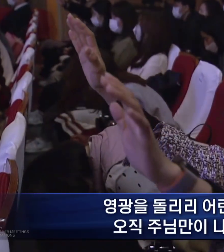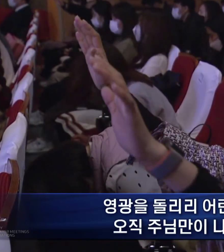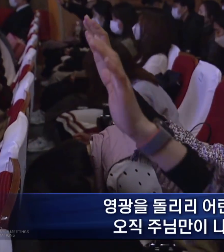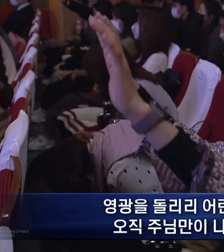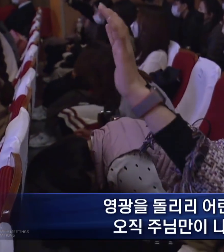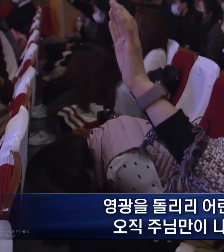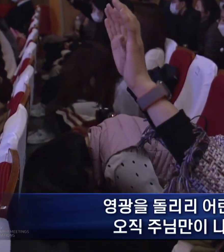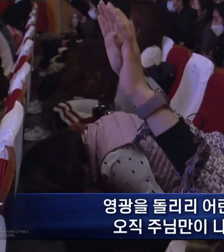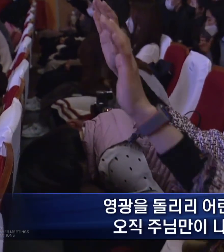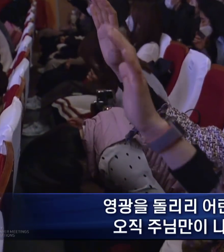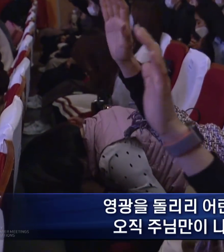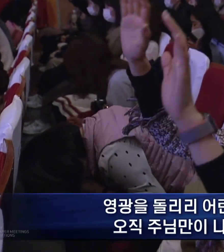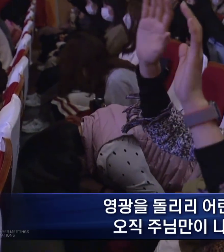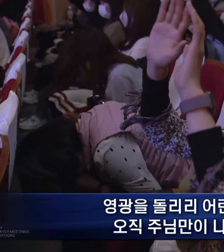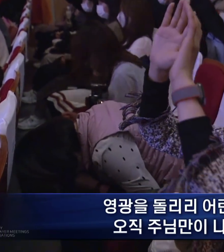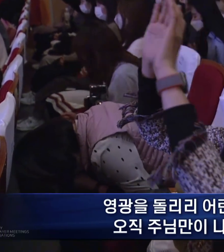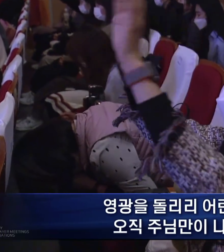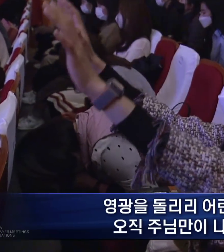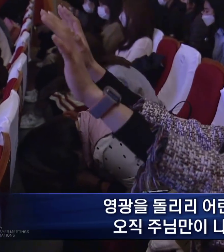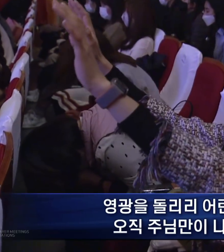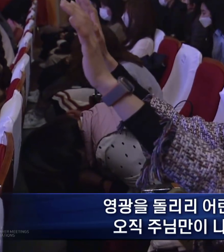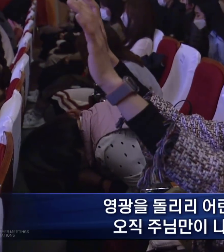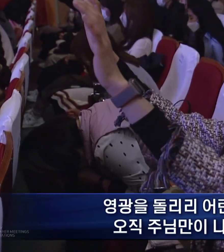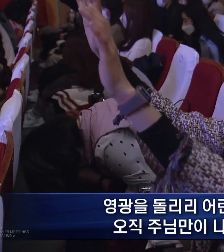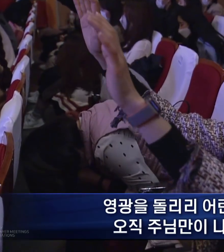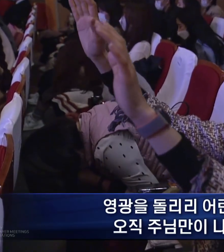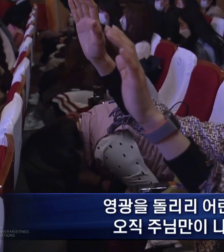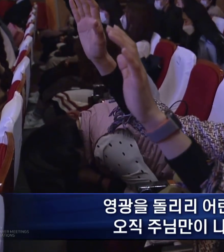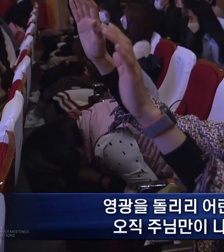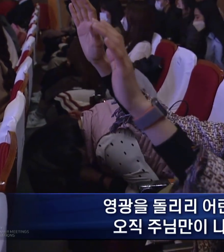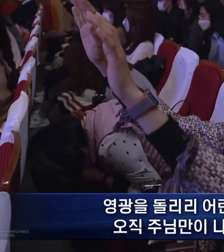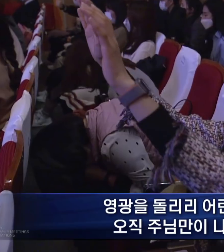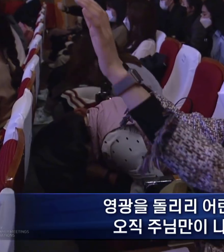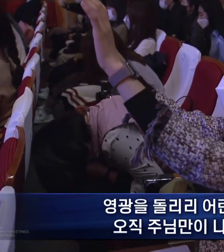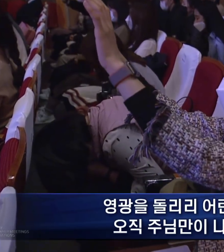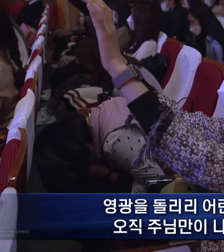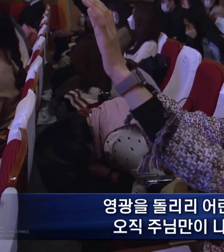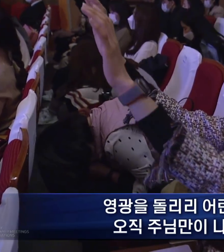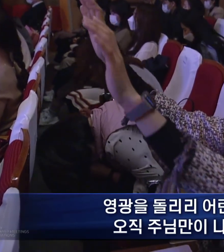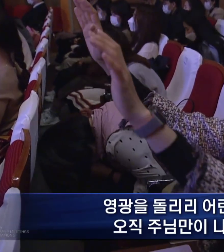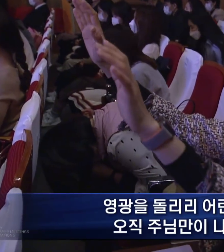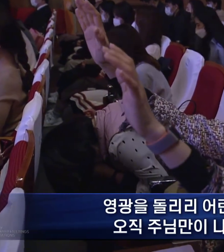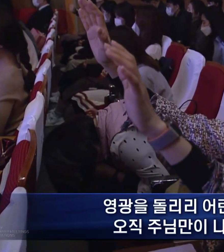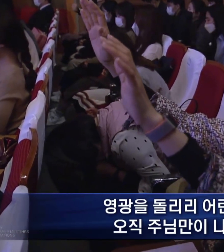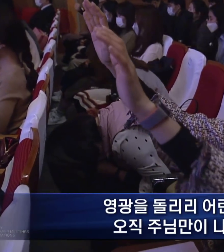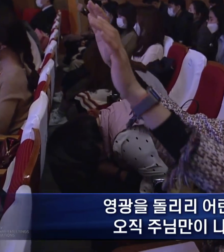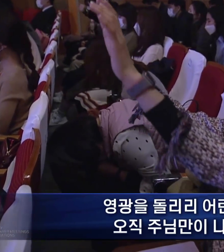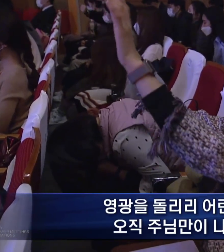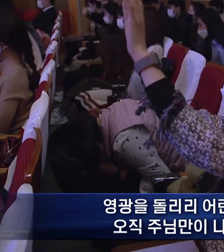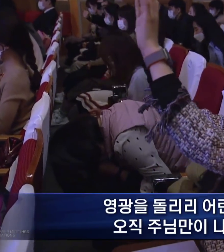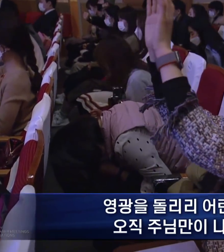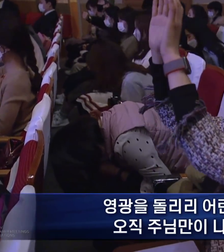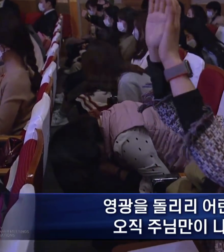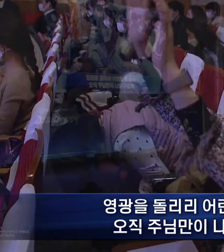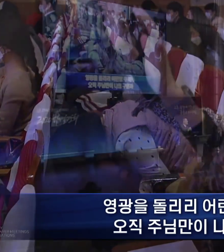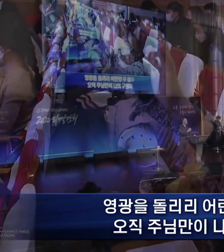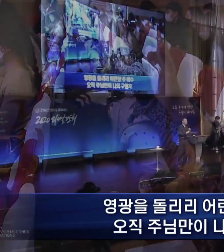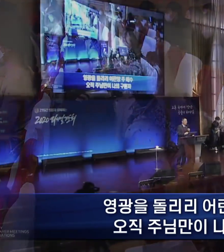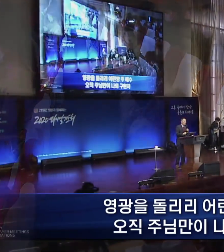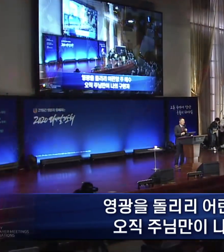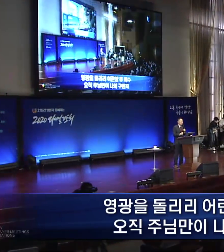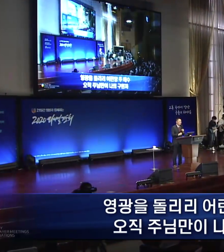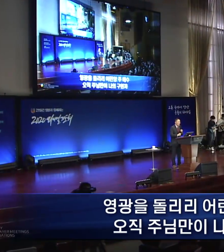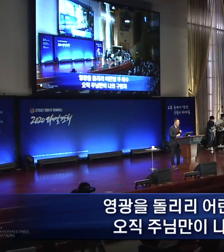너무나 우상을 섬기는 사람입니다. 어찌하면 좋습니까? 어찌하면 좋습니까? 깨어나게 하여 주시옵소서. 돌이키게